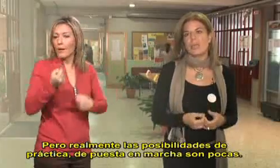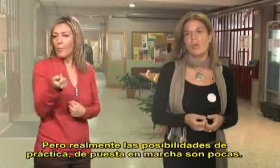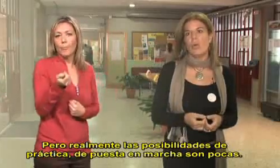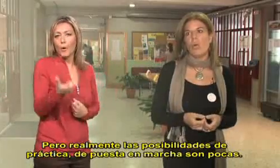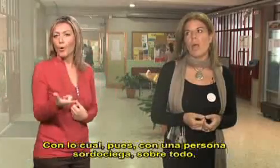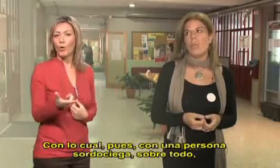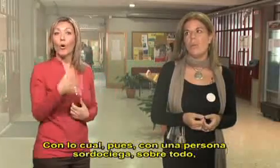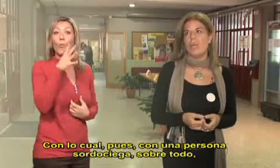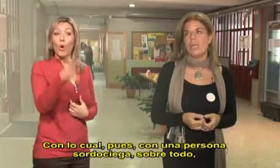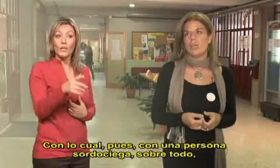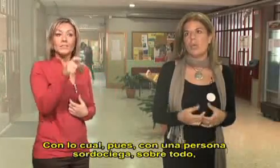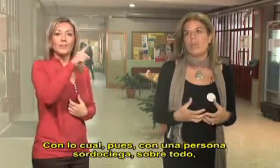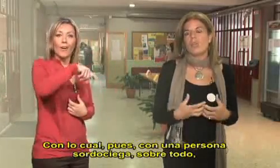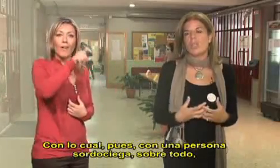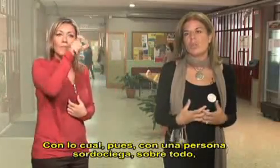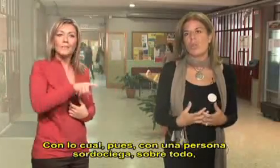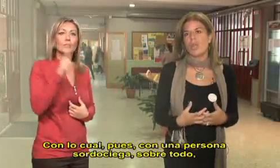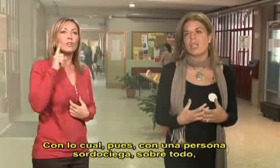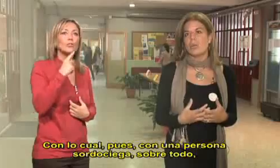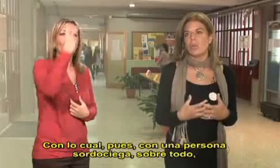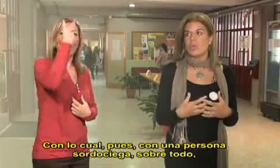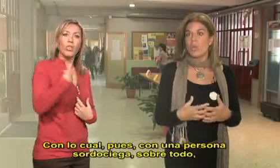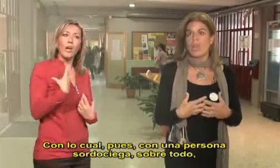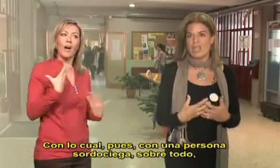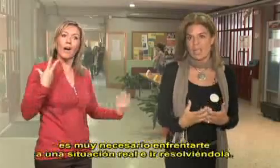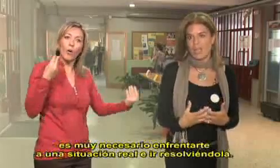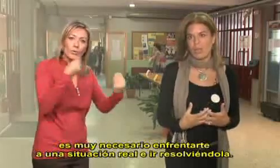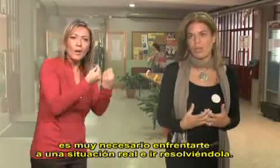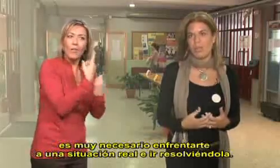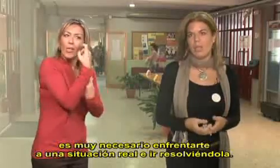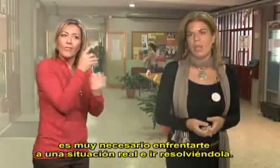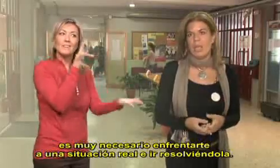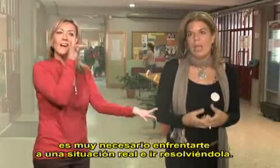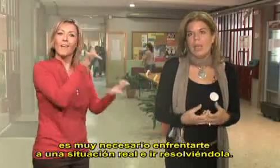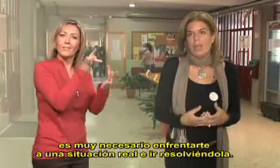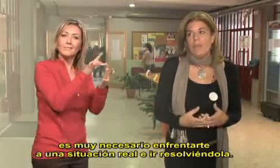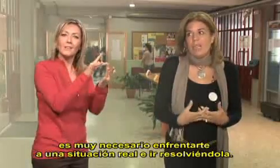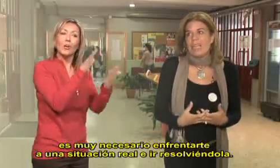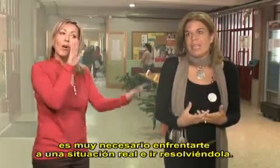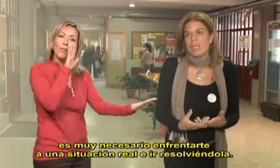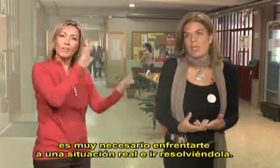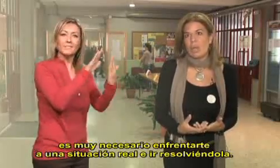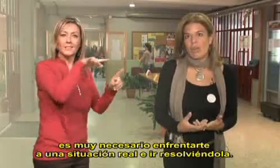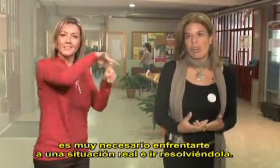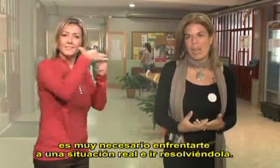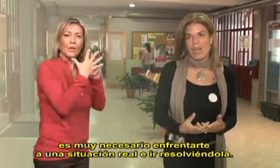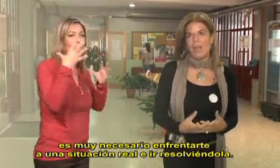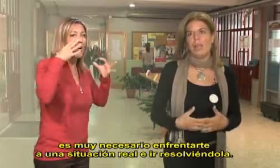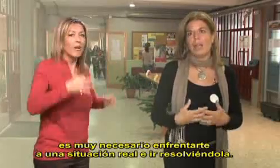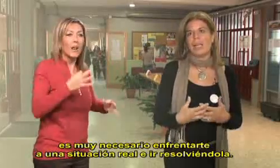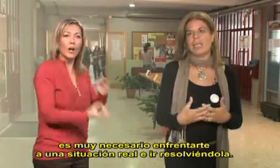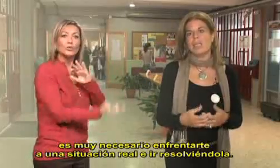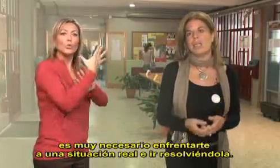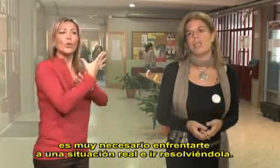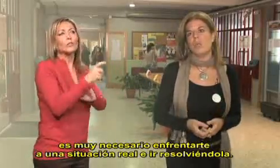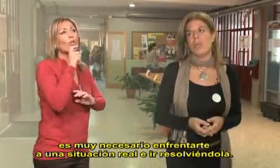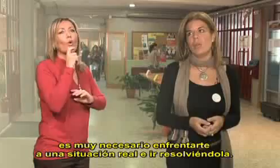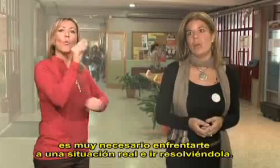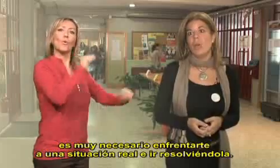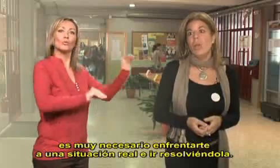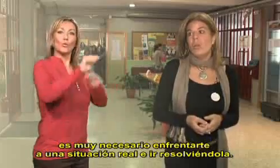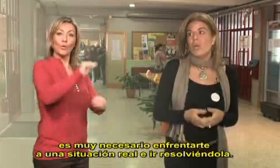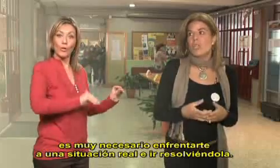pocas, con lo cual con una persona sordociega sobre todo es muy necesario enfrentarte a una situación real e irlas